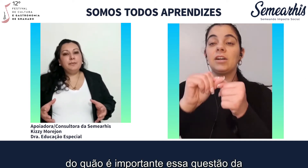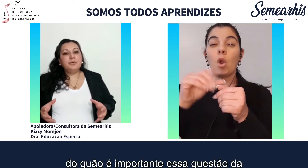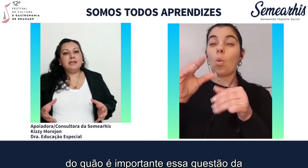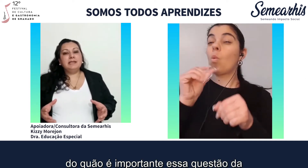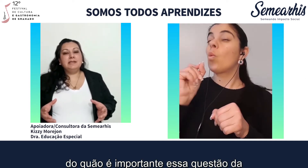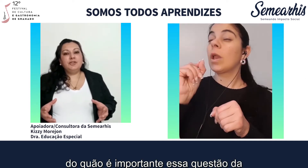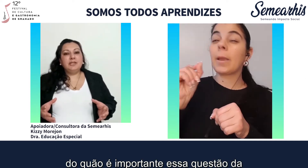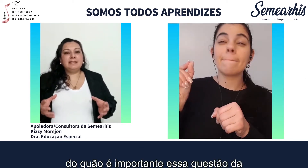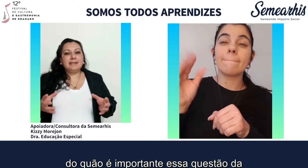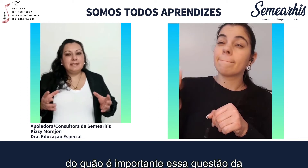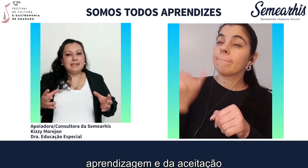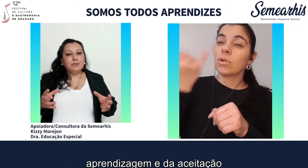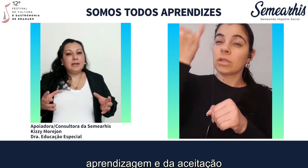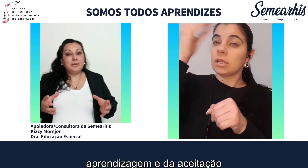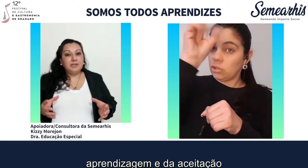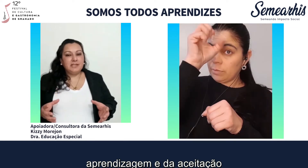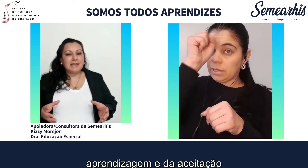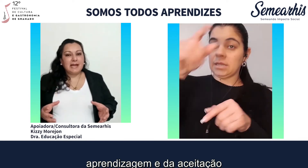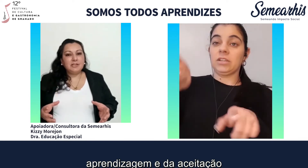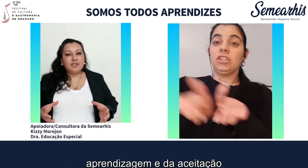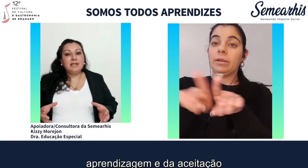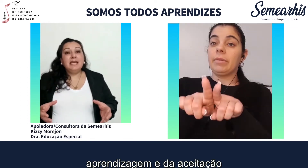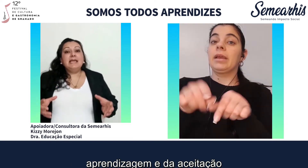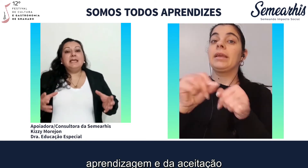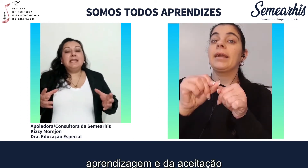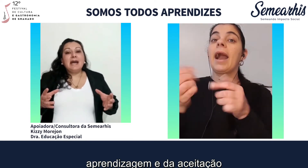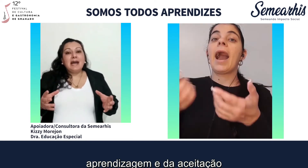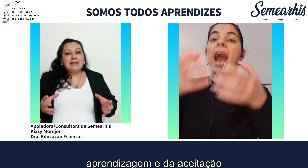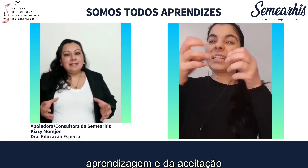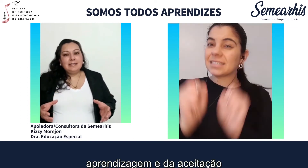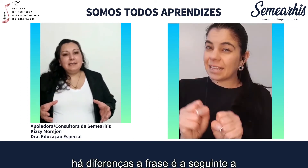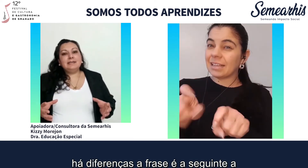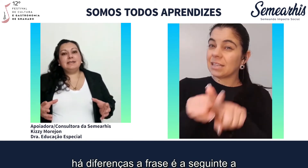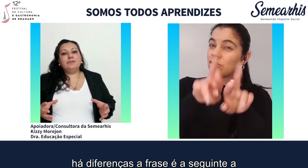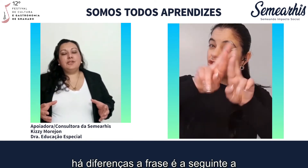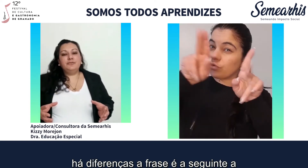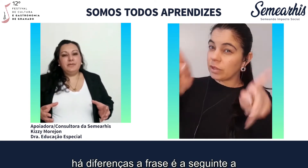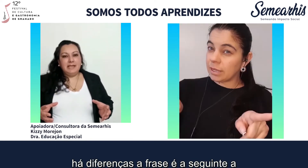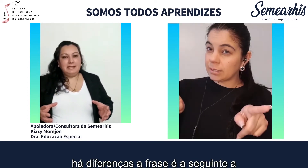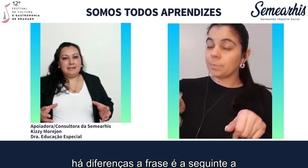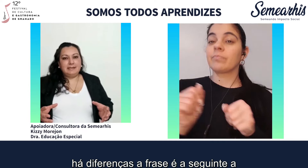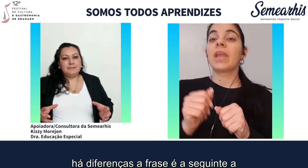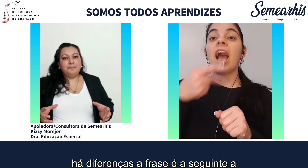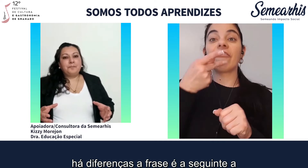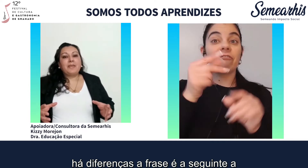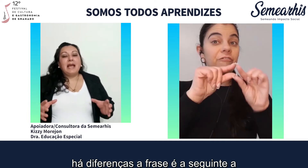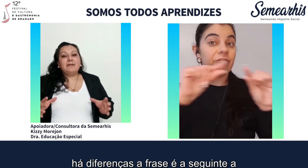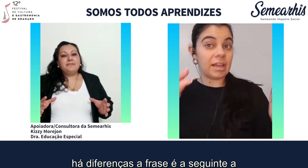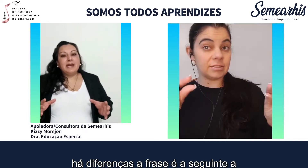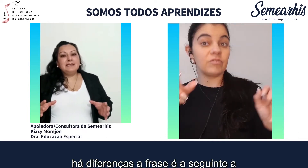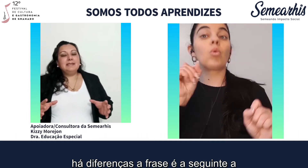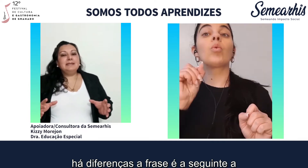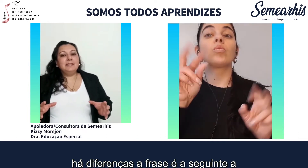quão é importante essa questão da aprendizagem e da aceitação das diferenças.